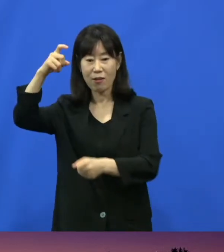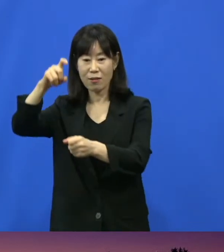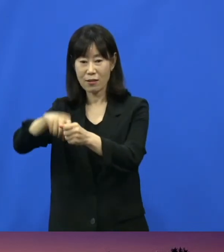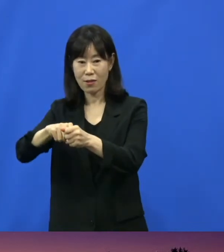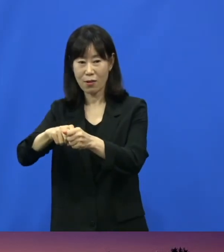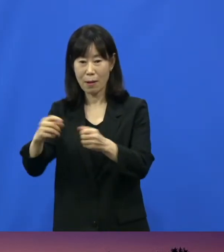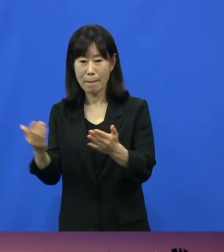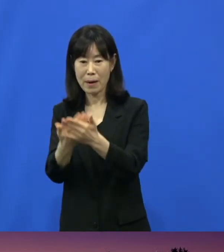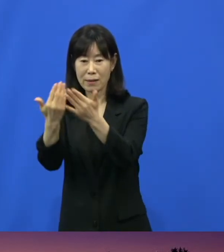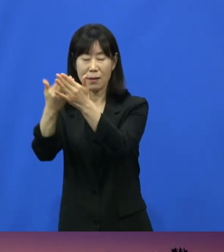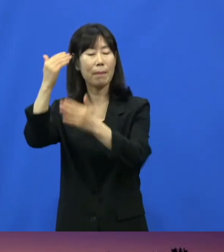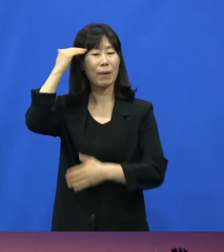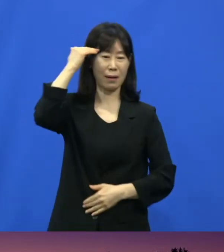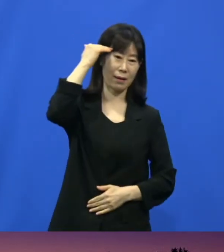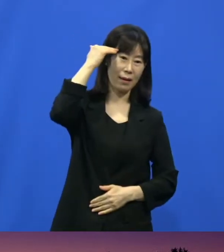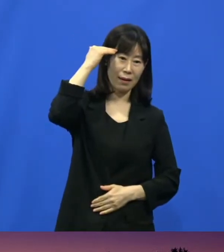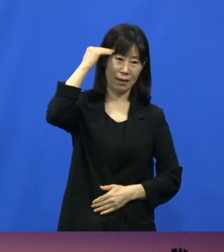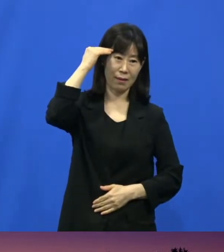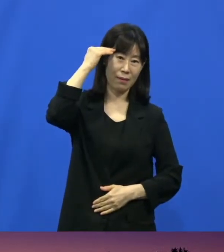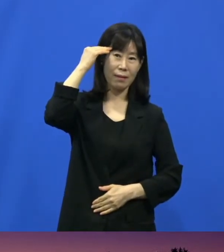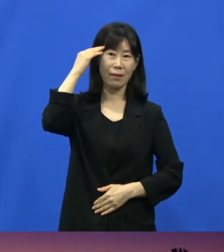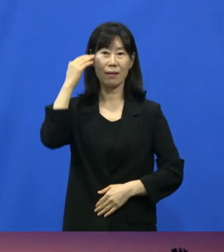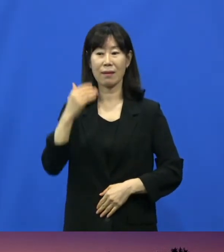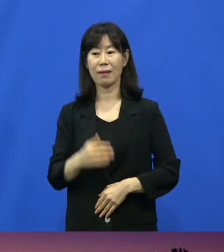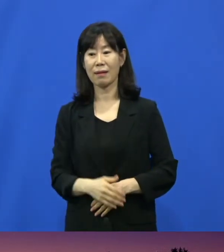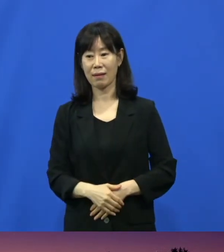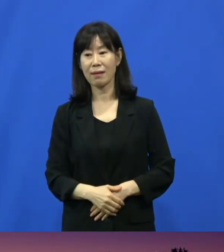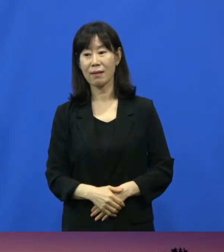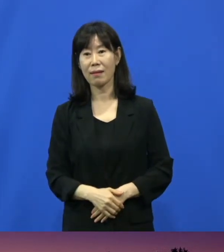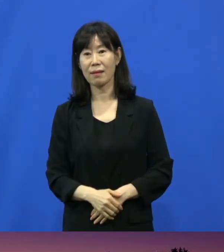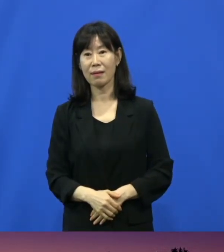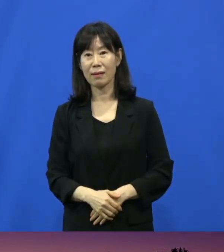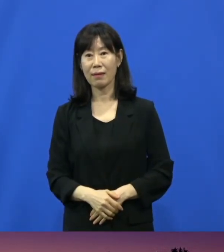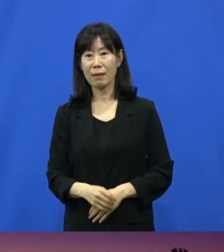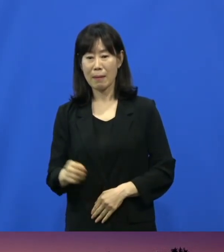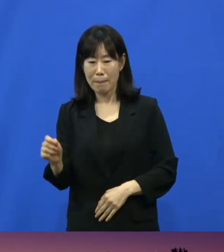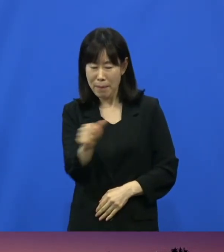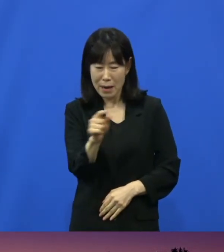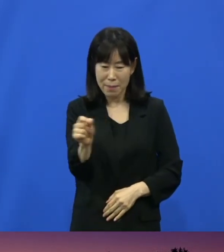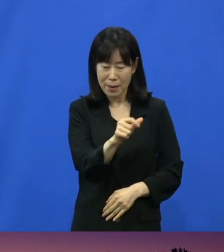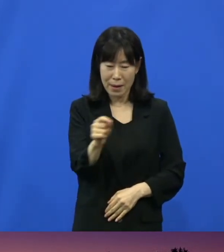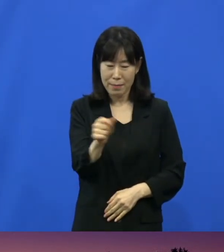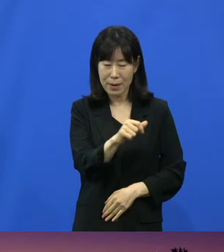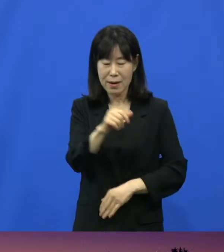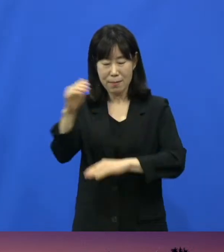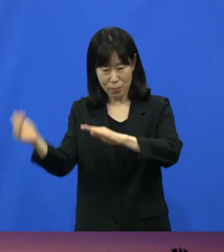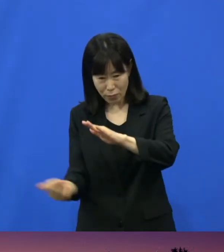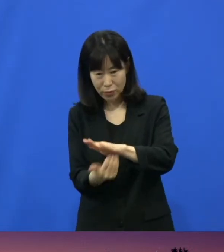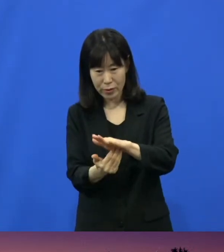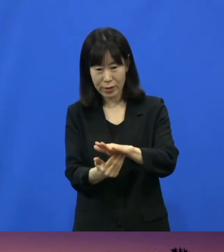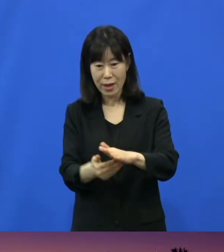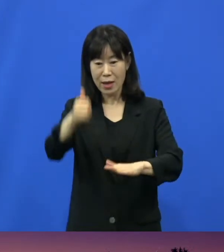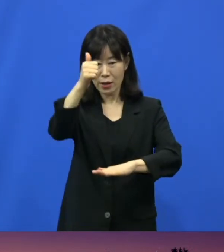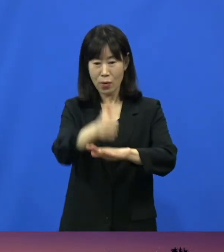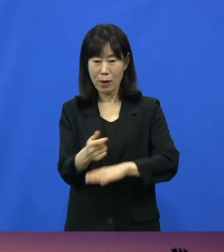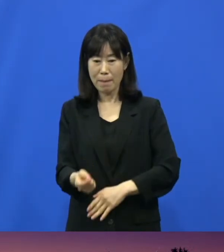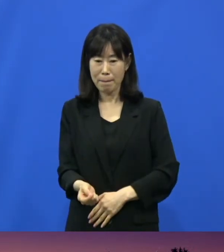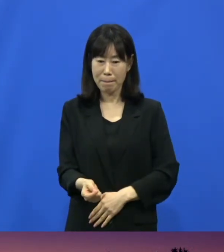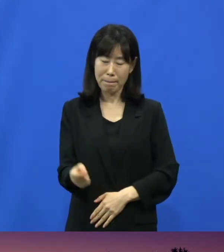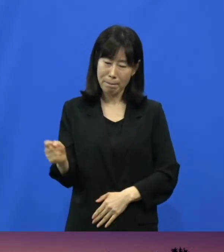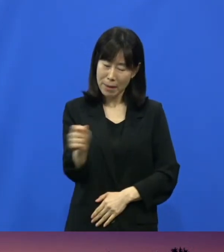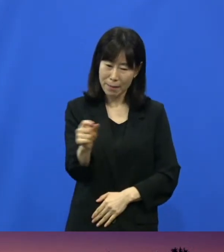얘기예요. 영성의 적이라는 거예요. 조급증이라는 것. 빠른 성취, 어떤 결과물을 빨리 내려고